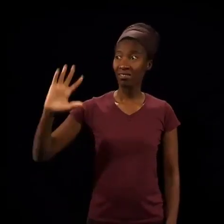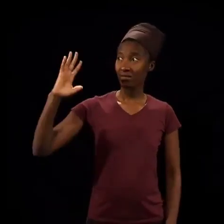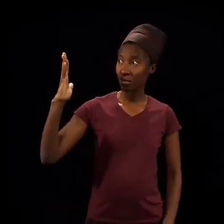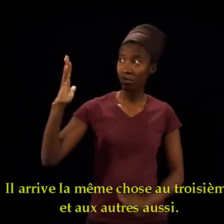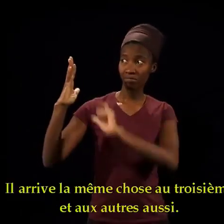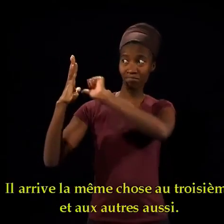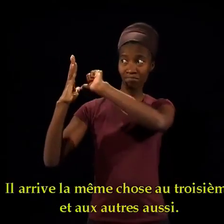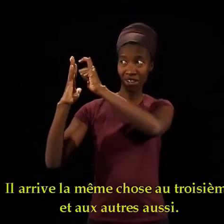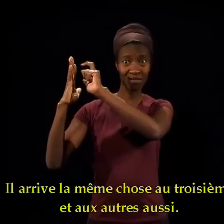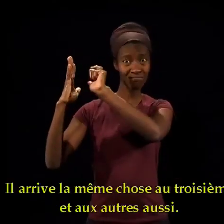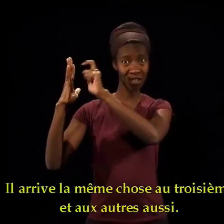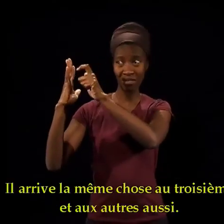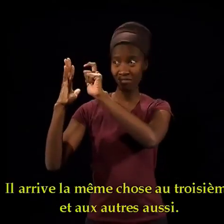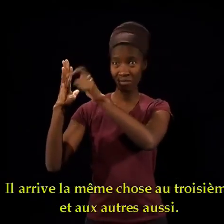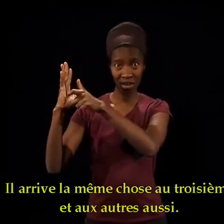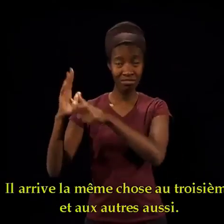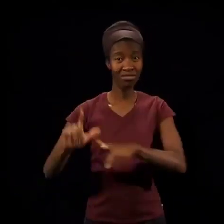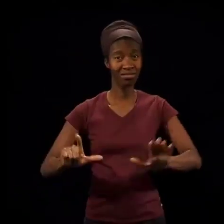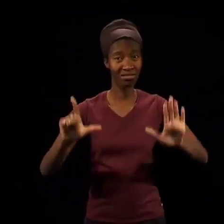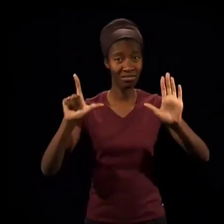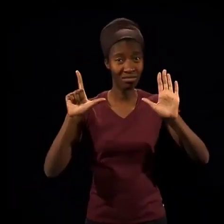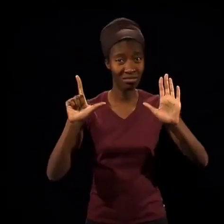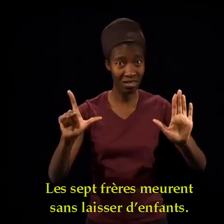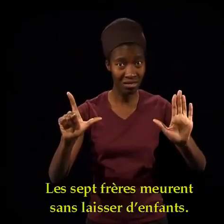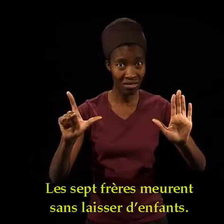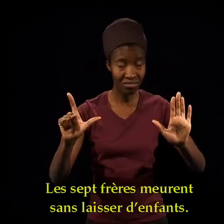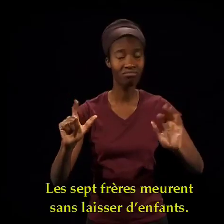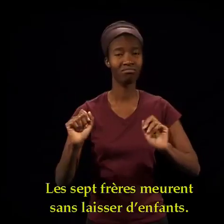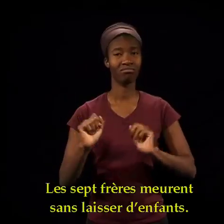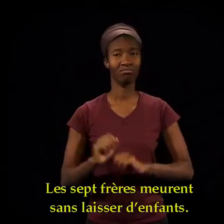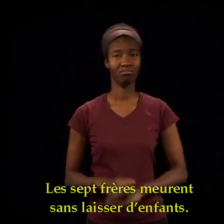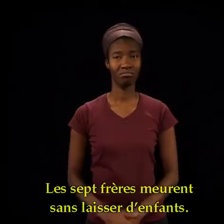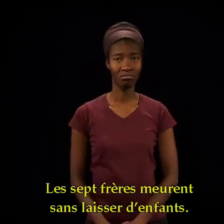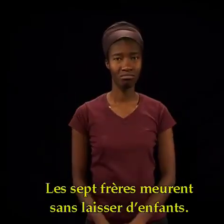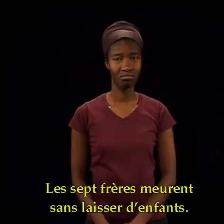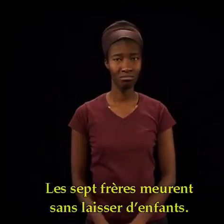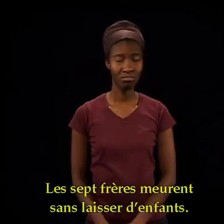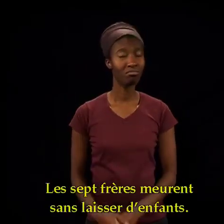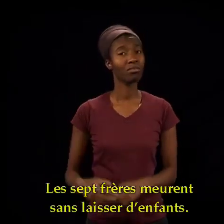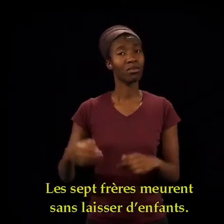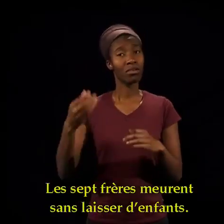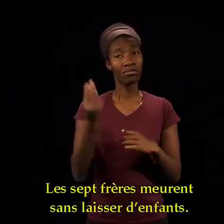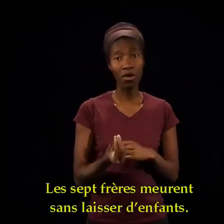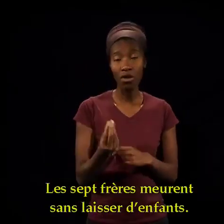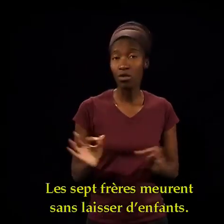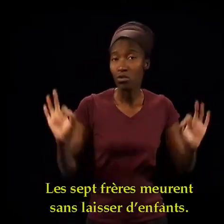Il arrive la même chose au troisième et aux autres aussi. Les 7 frères meurent sans laisser